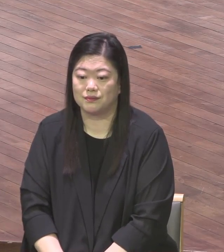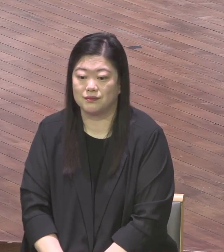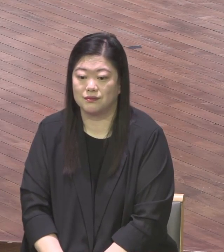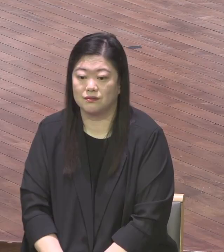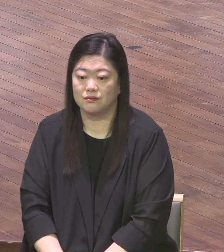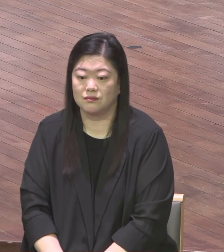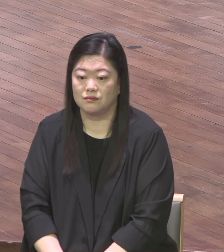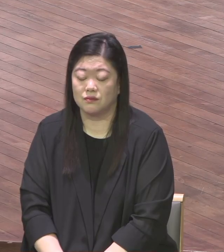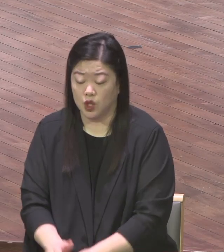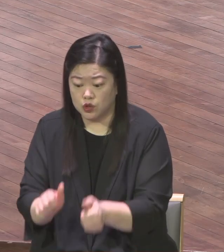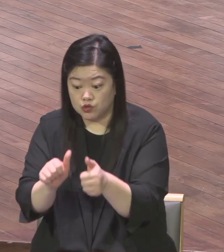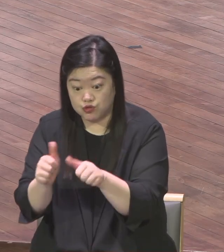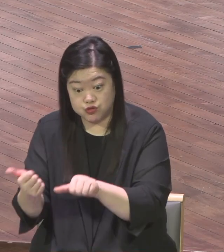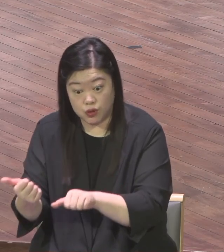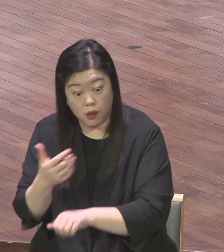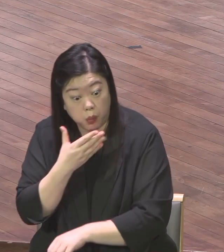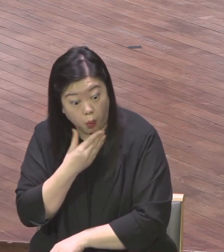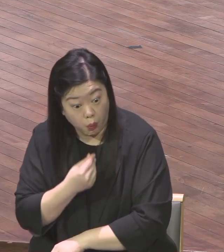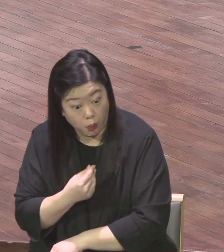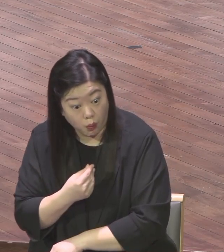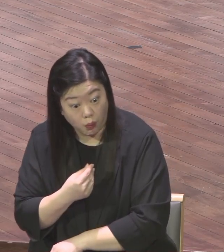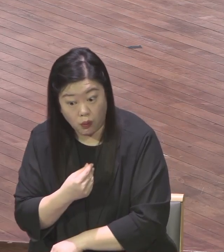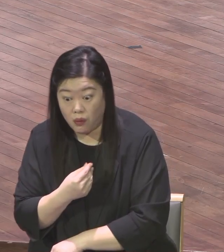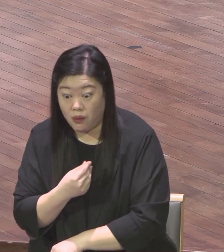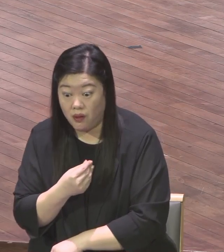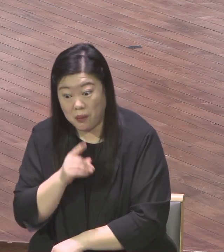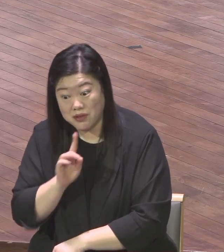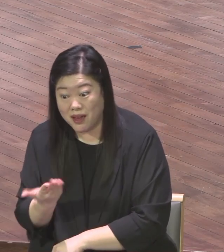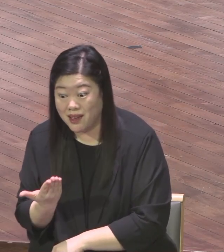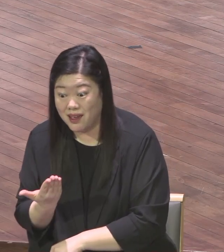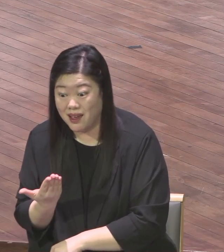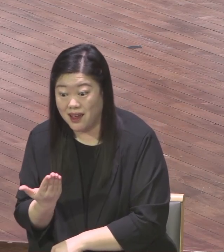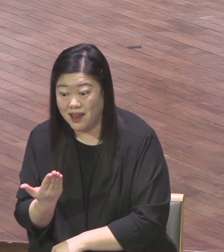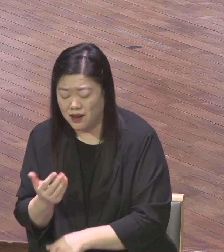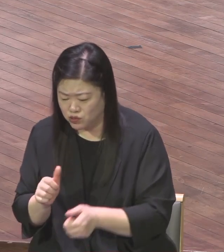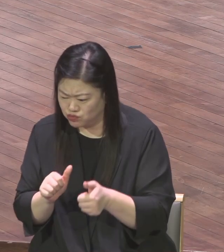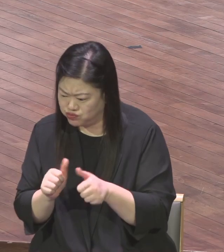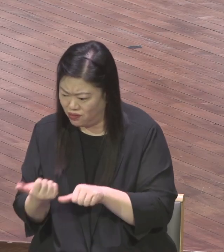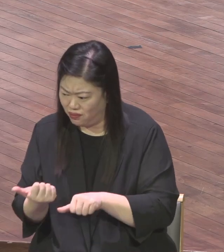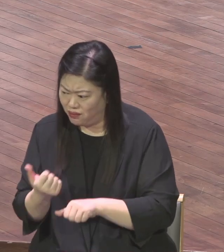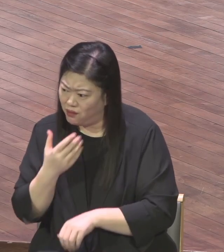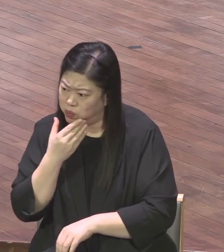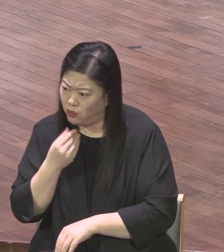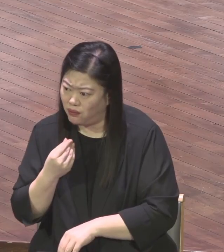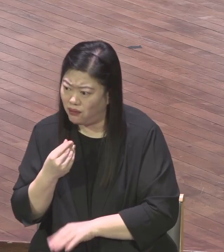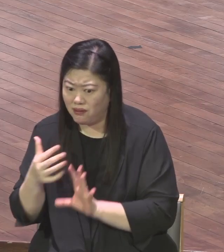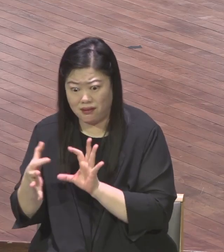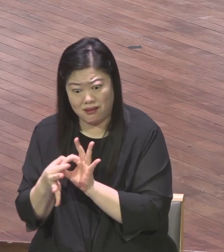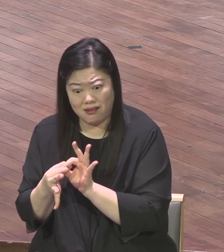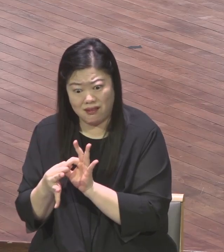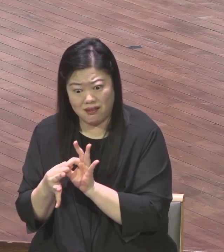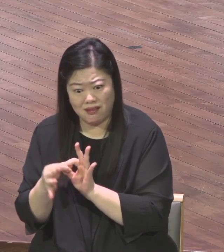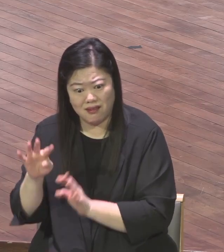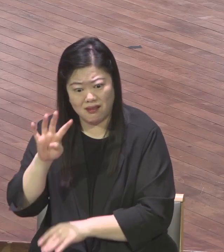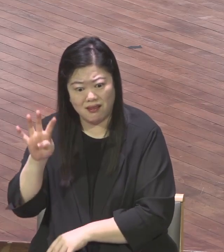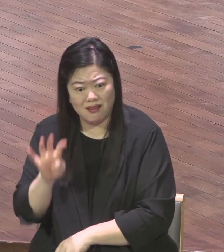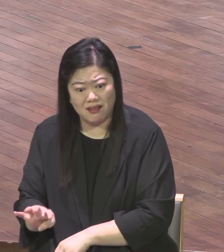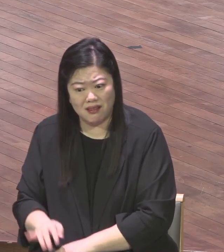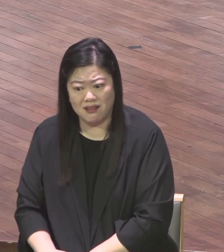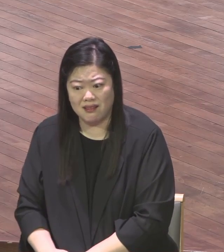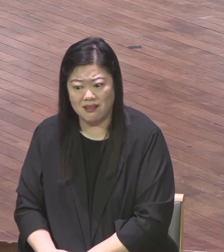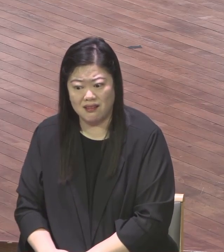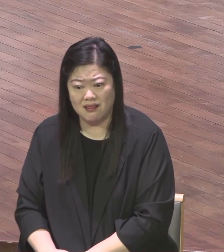어떻게 주 안에 죽는 복이 있냐고, 복이란 말을 쓰느냐고요. 복이 있도다. 그래서 우리 성도들이